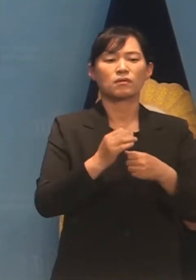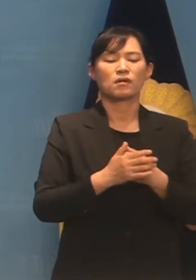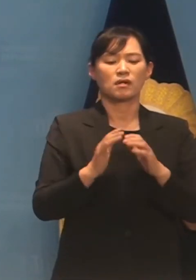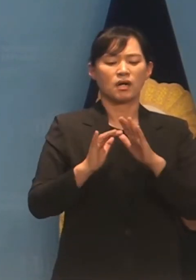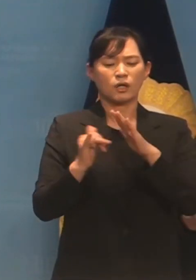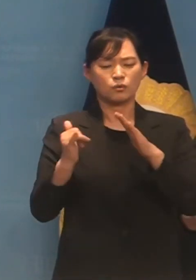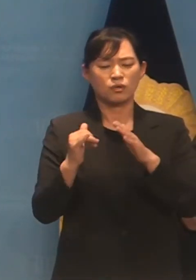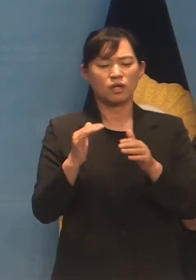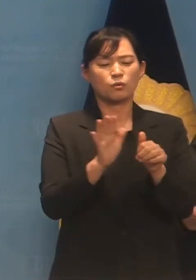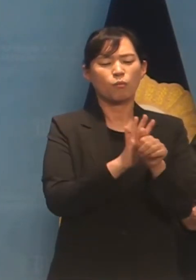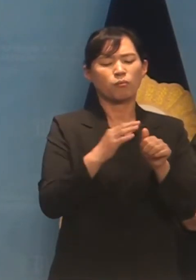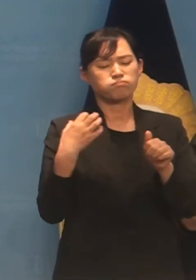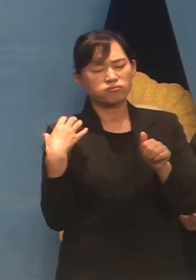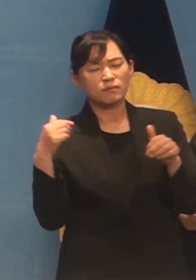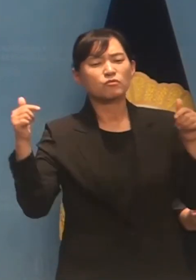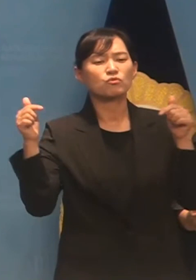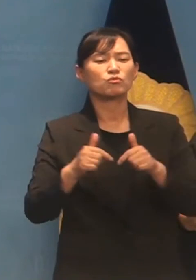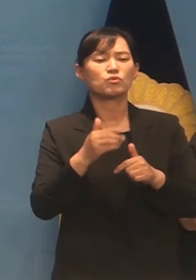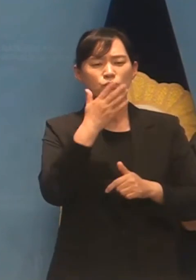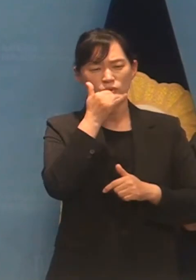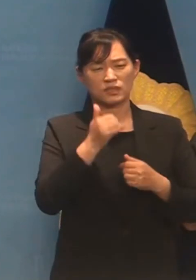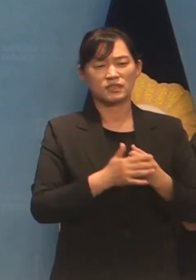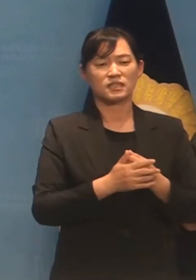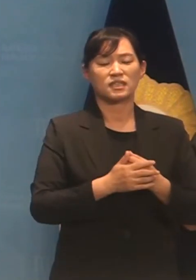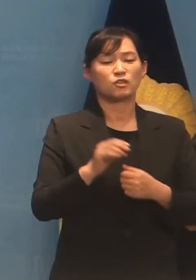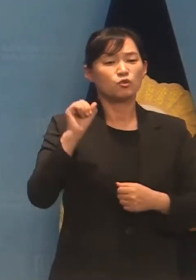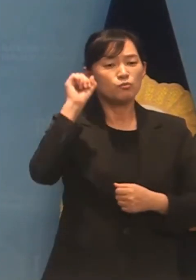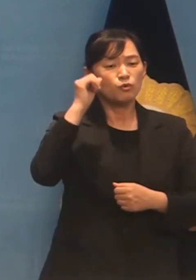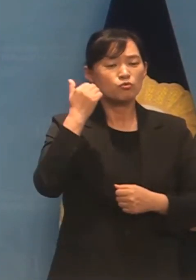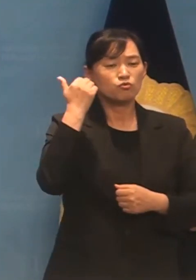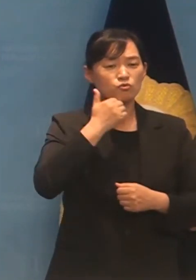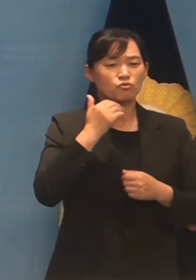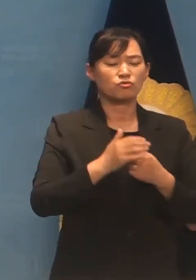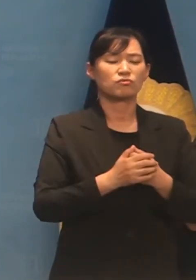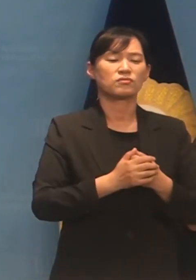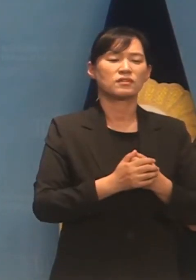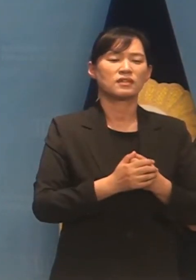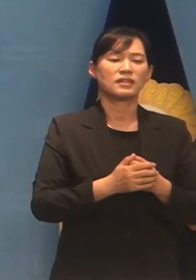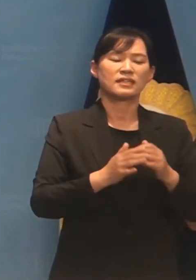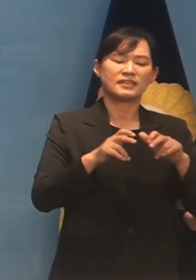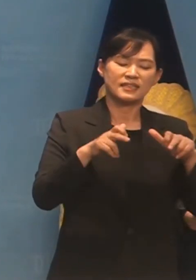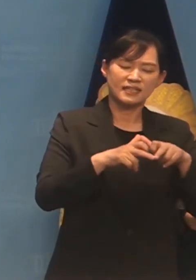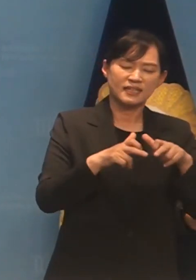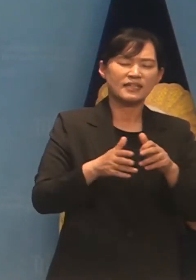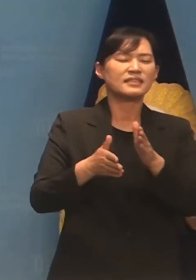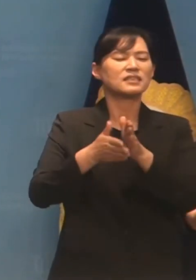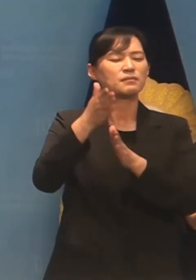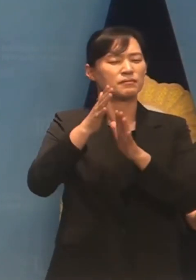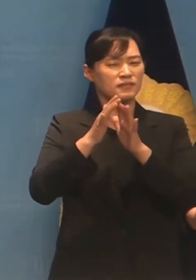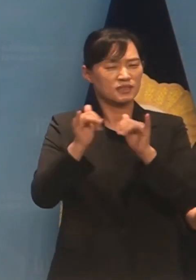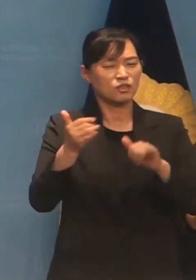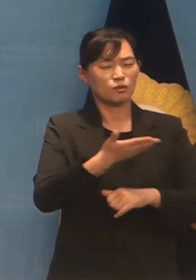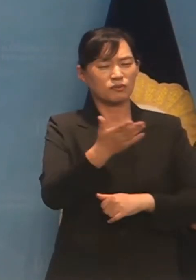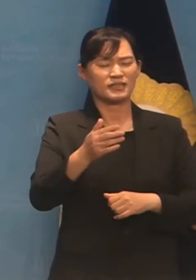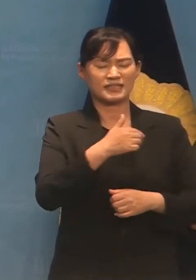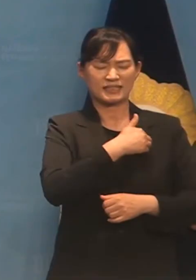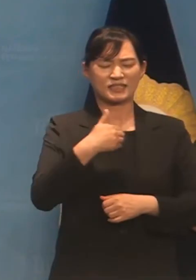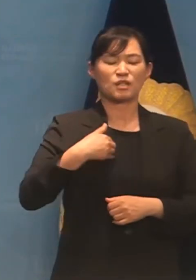돌봄 부담을 끝낼 수 있는 유일한 후보, 장애인과 시민 여러분께 자신 있게